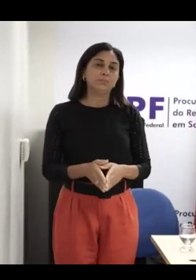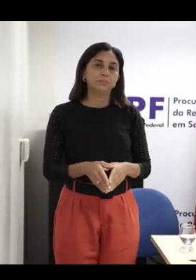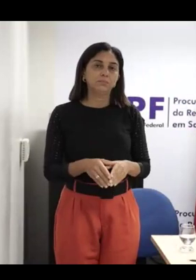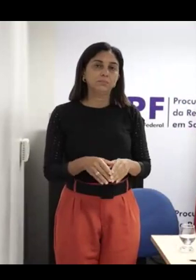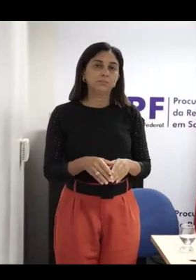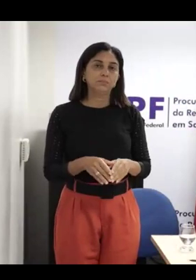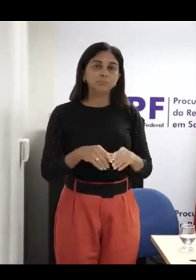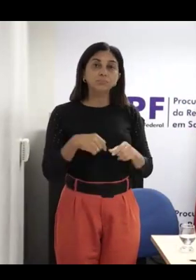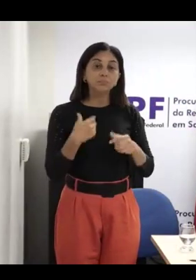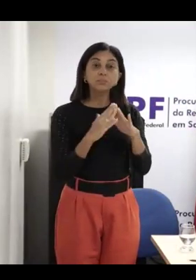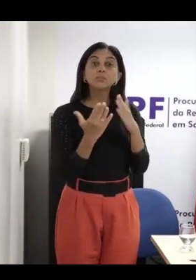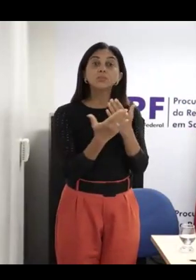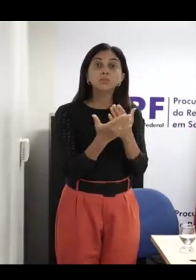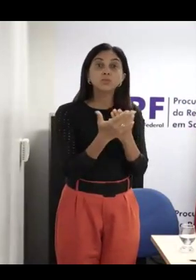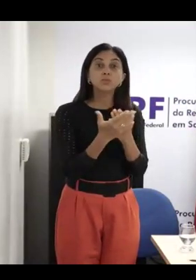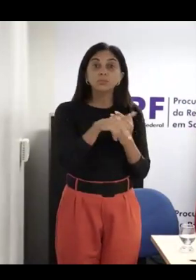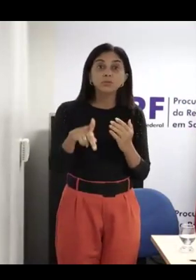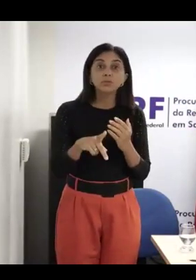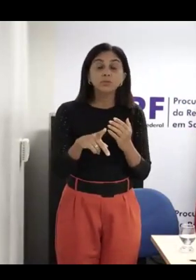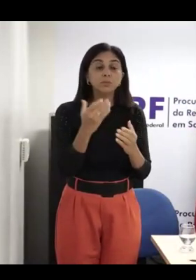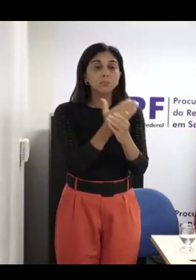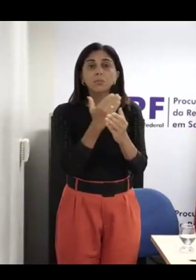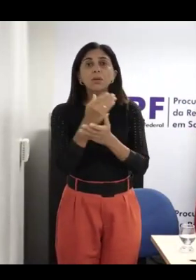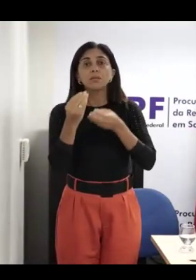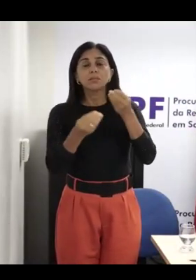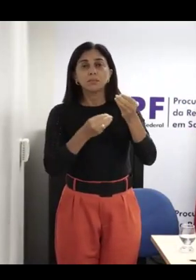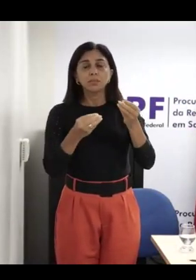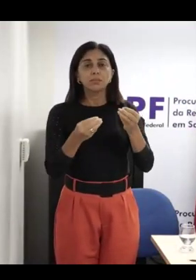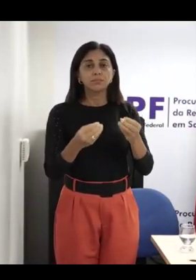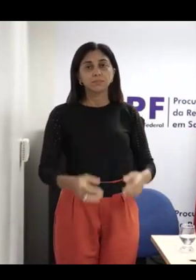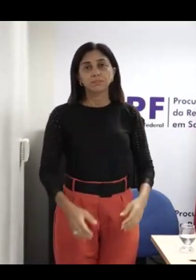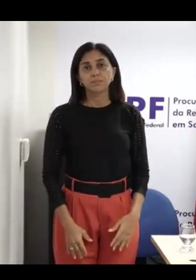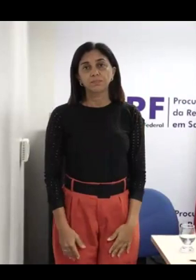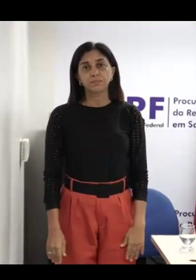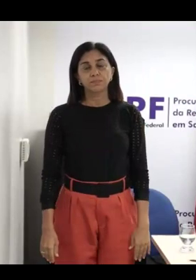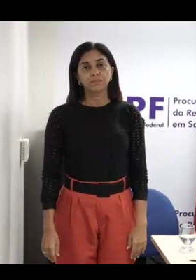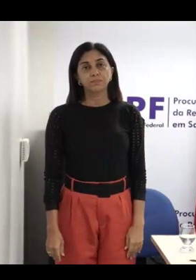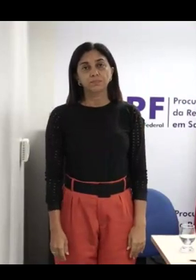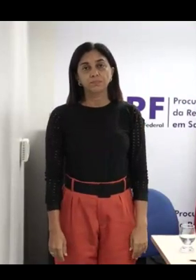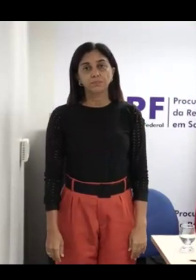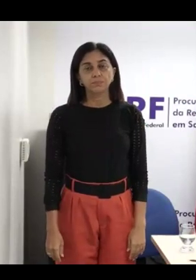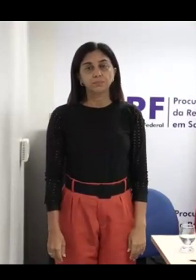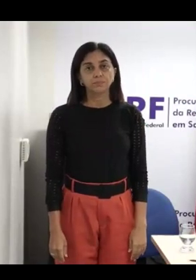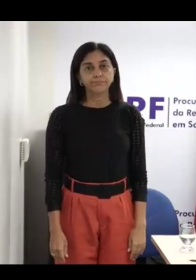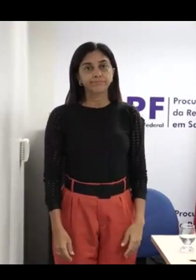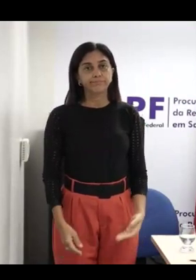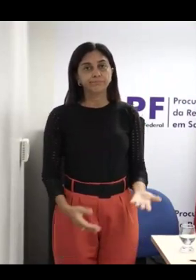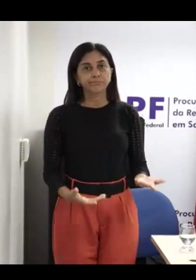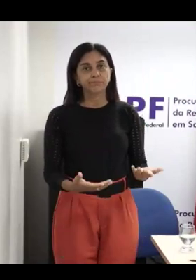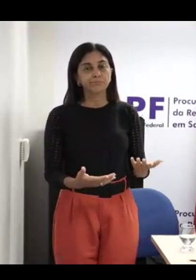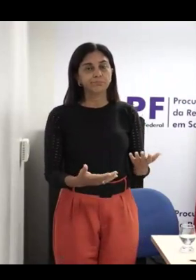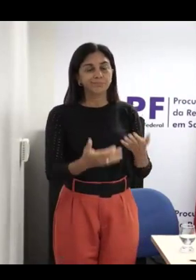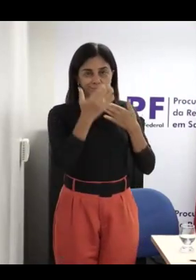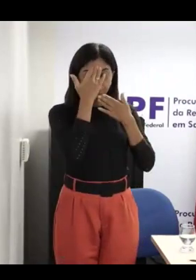situação dos professores nesse caso só para a gente ter mais um Muito obrigado ser gente toda a admiração pelo